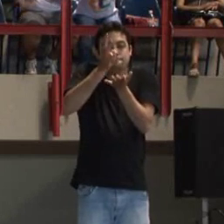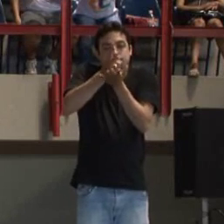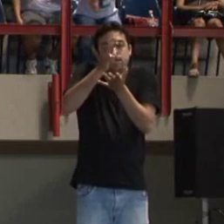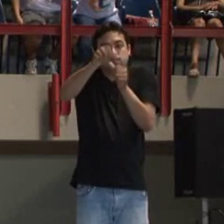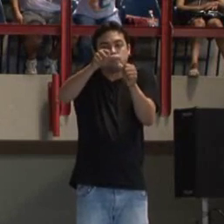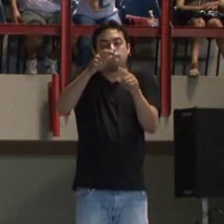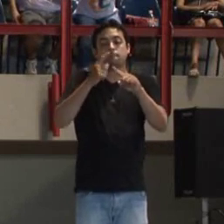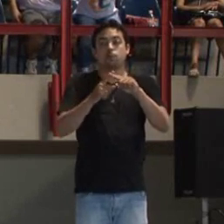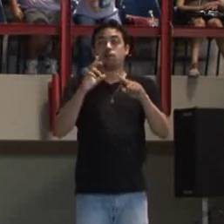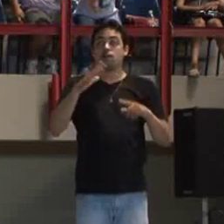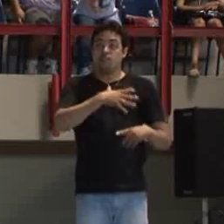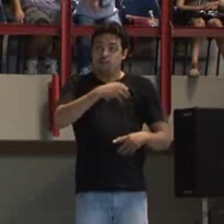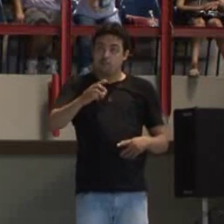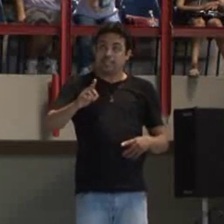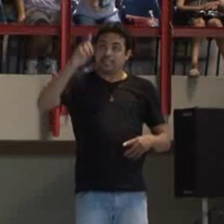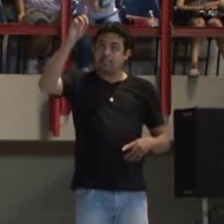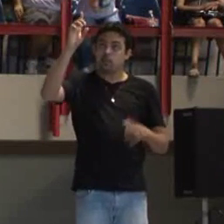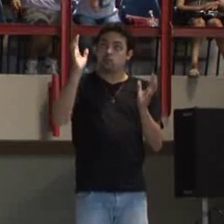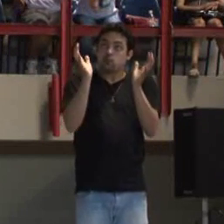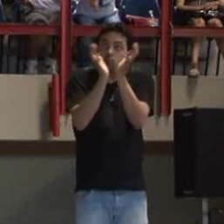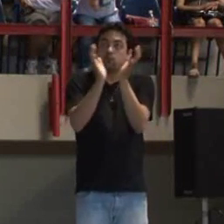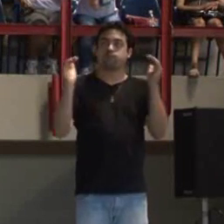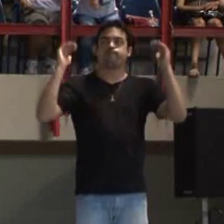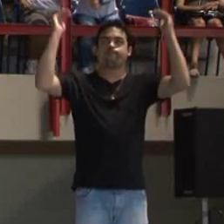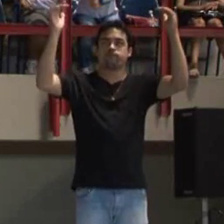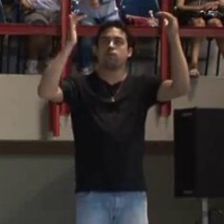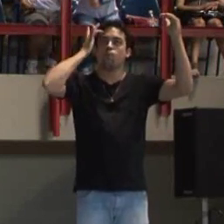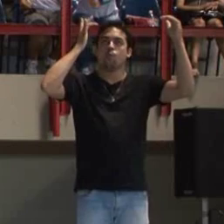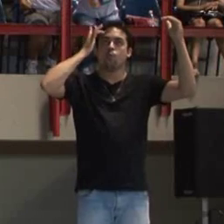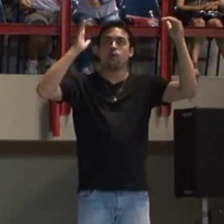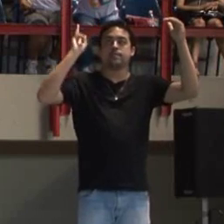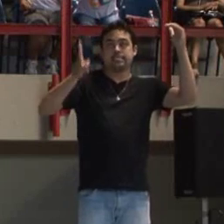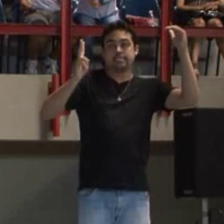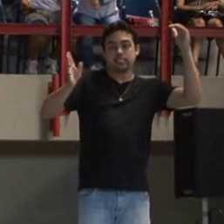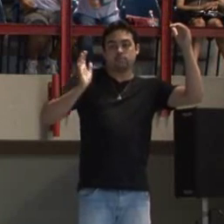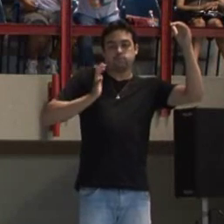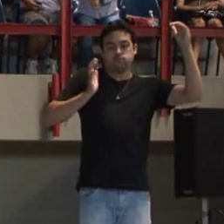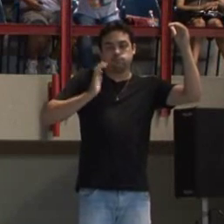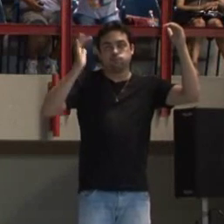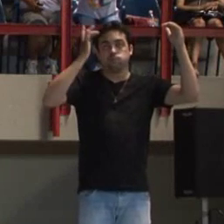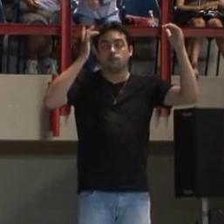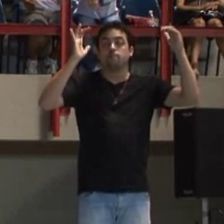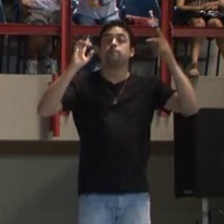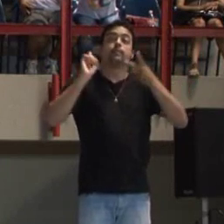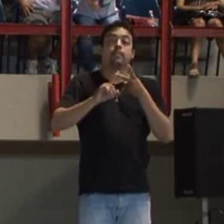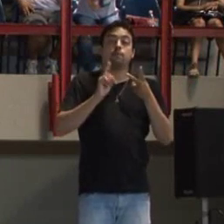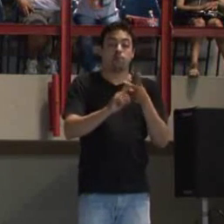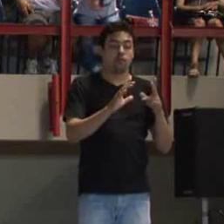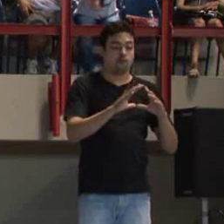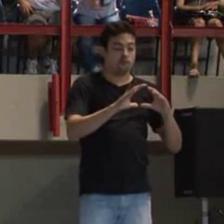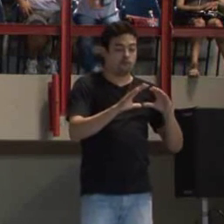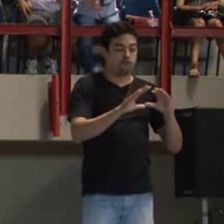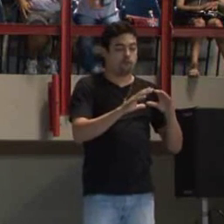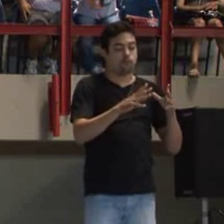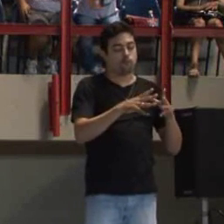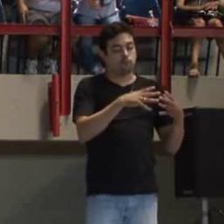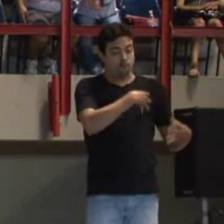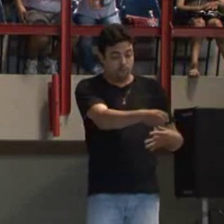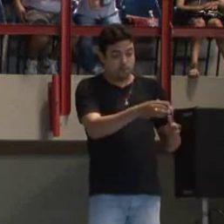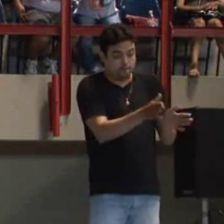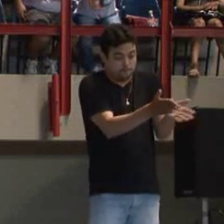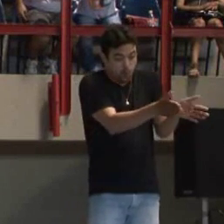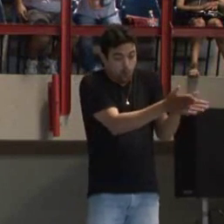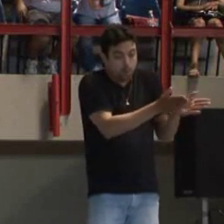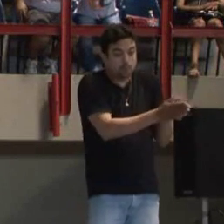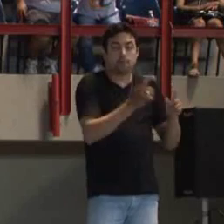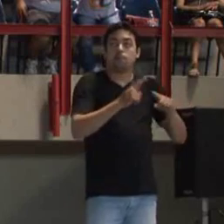O filho dos deuses sempre vai ser elite, é a nobreza, tá? E o filho do pobre, ele é pobre porque ele não